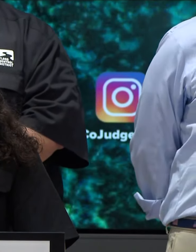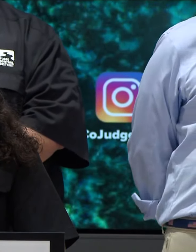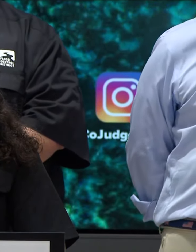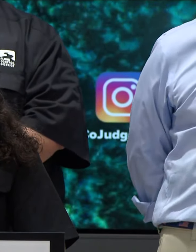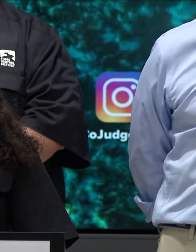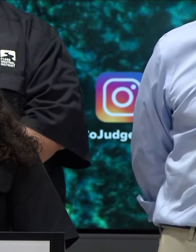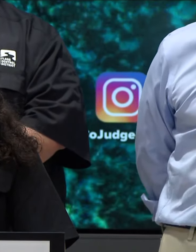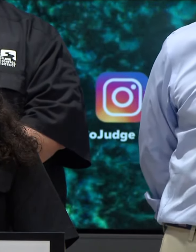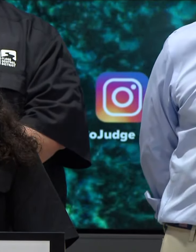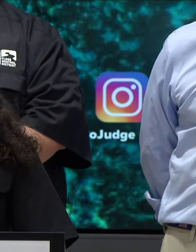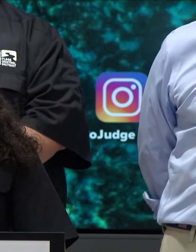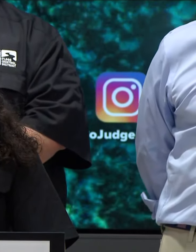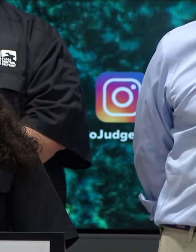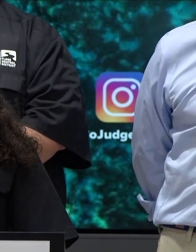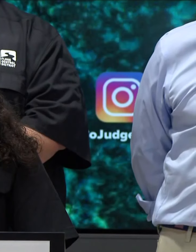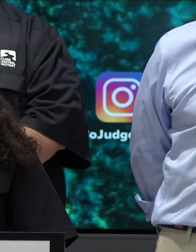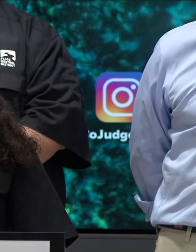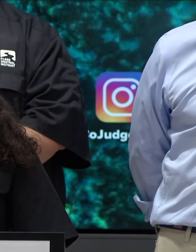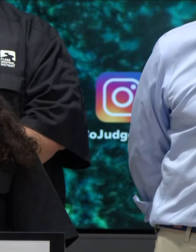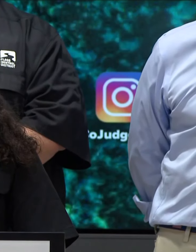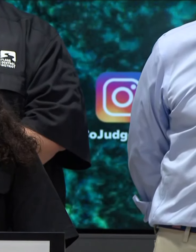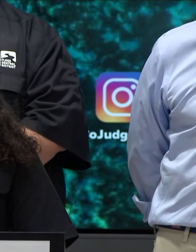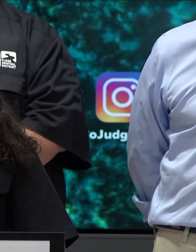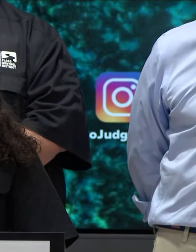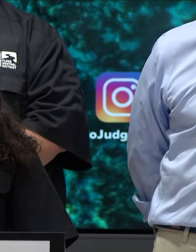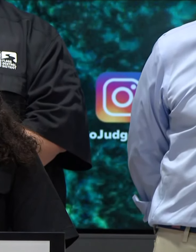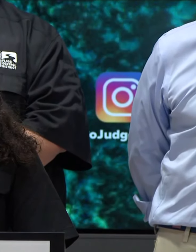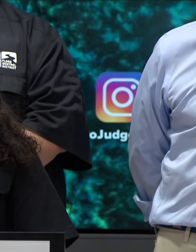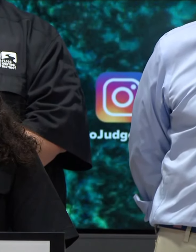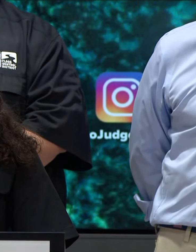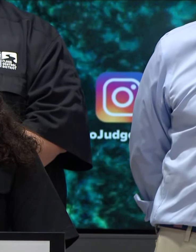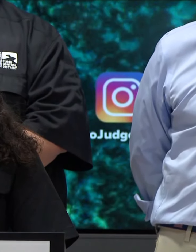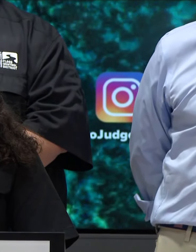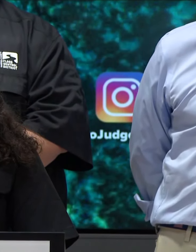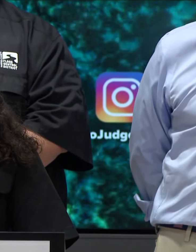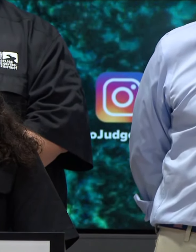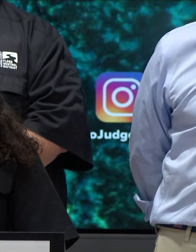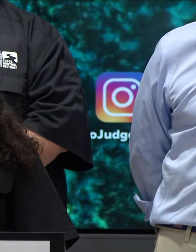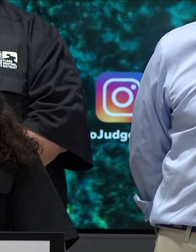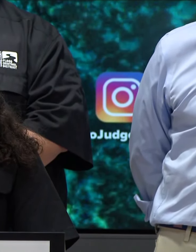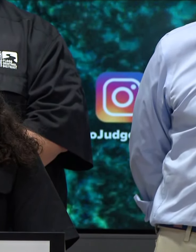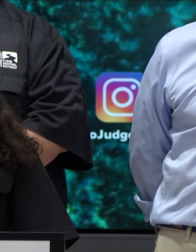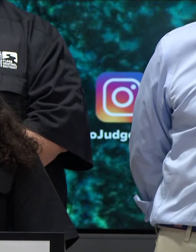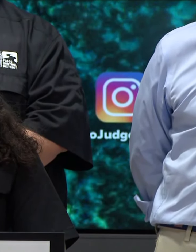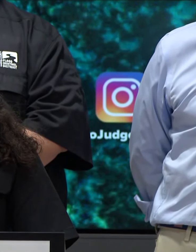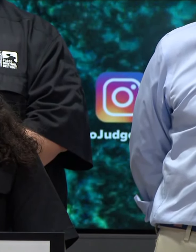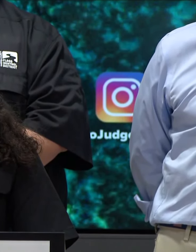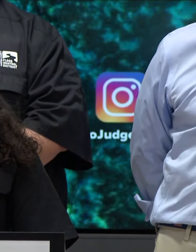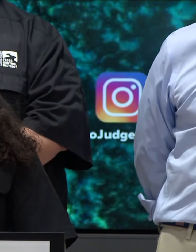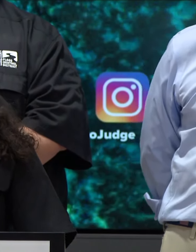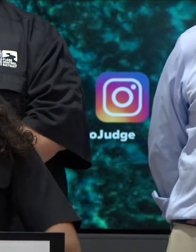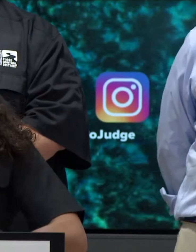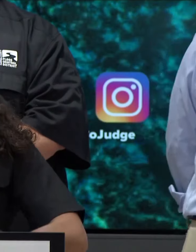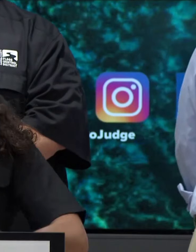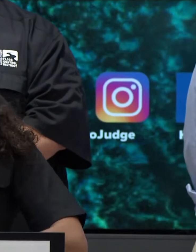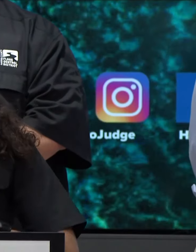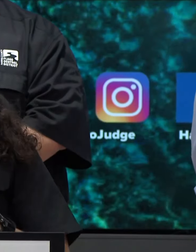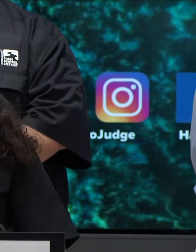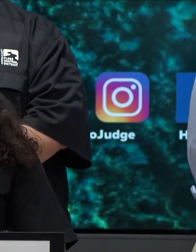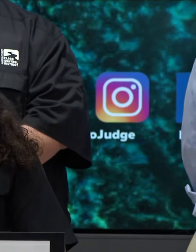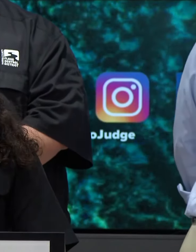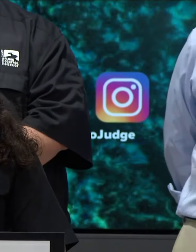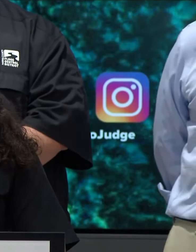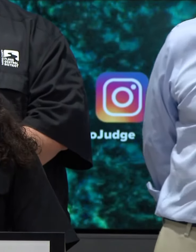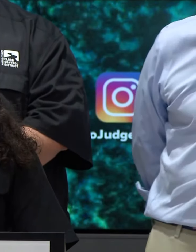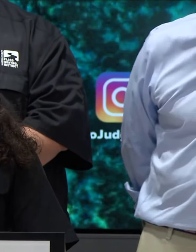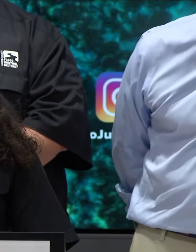ya a 1.29 millones. Igual son muchísimos, pero es mejor. En la región de 2.2 millones a 1.68, eso fue a mediodía,